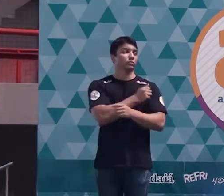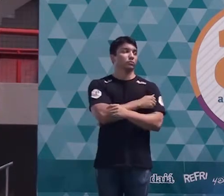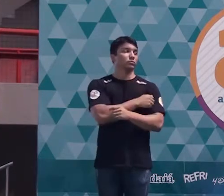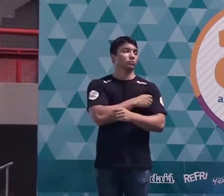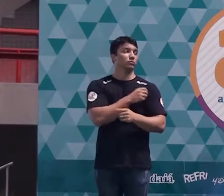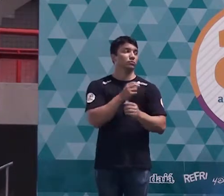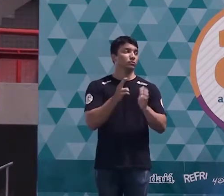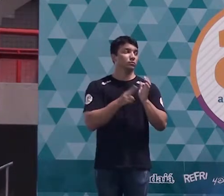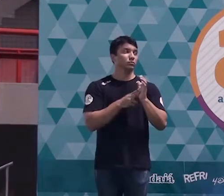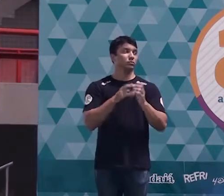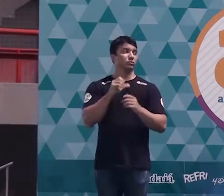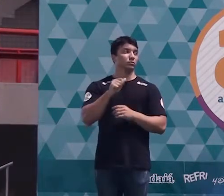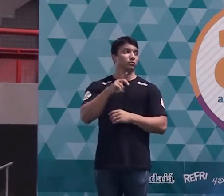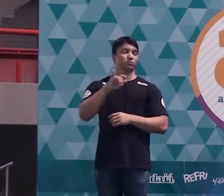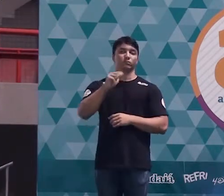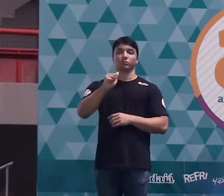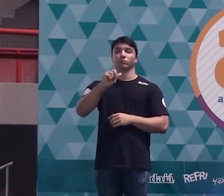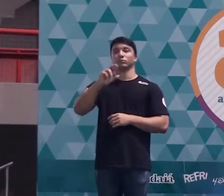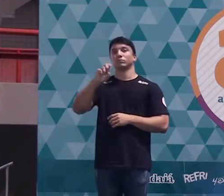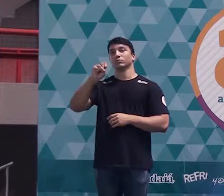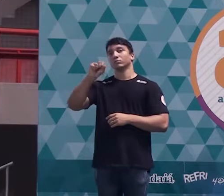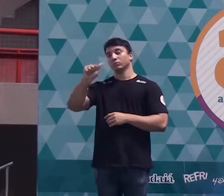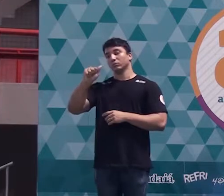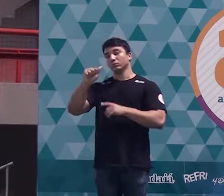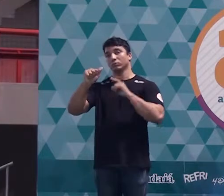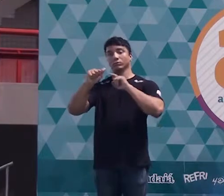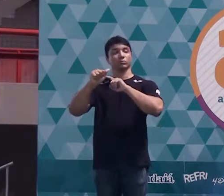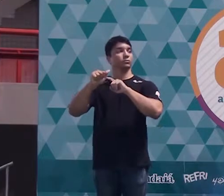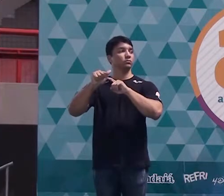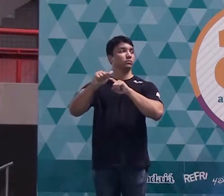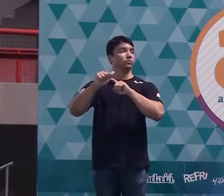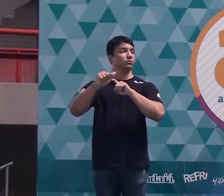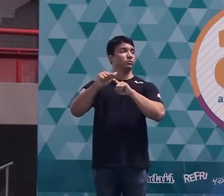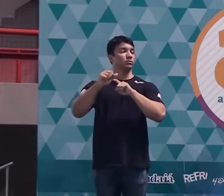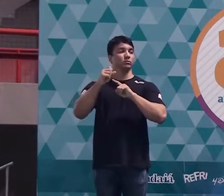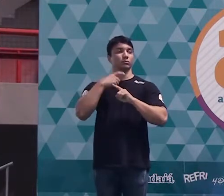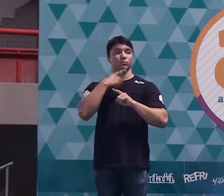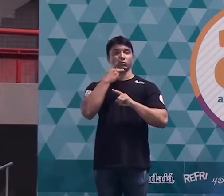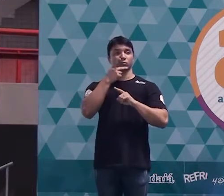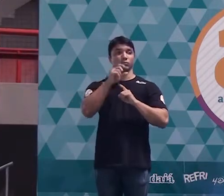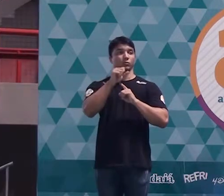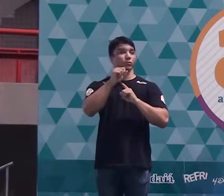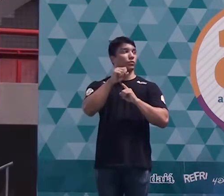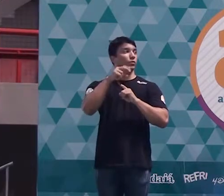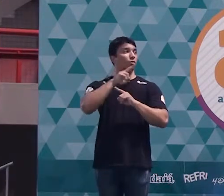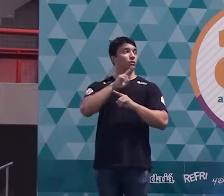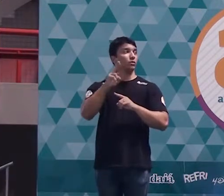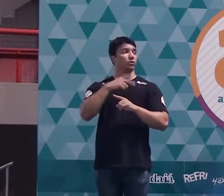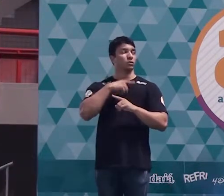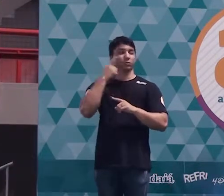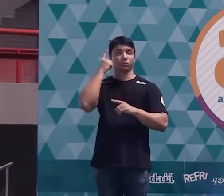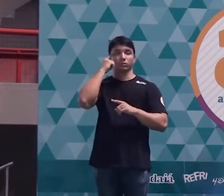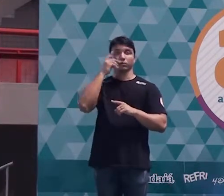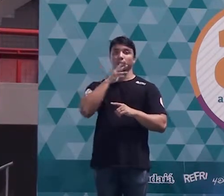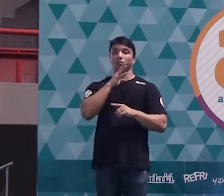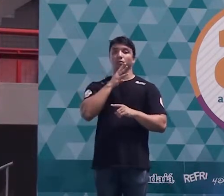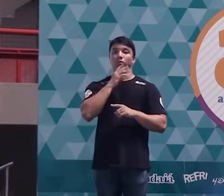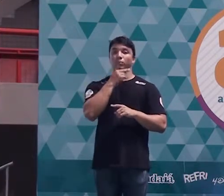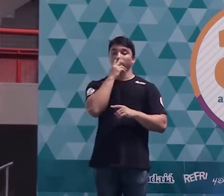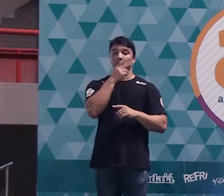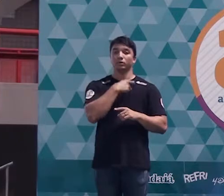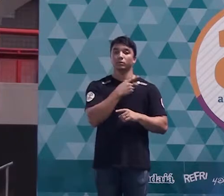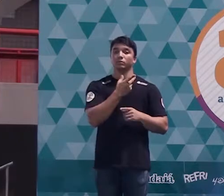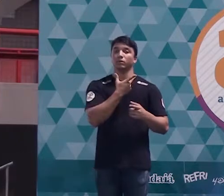diz, sou Camila Arruda de Sá. Quando a aluna diz o nome, a bibliotecária reconhece que é uma